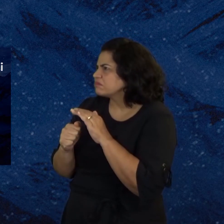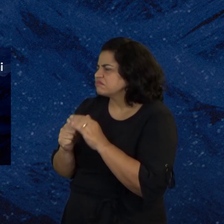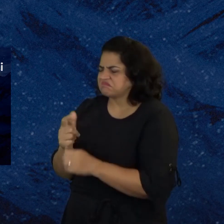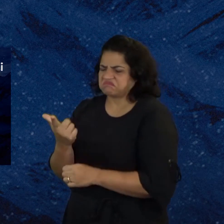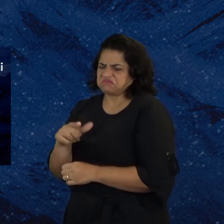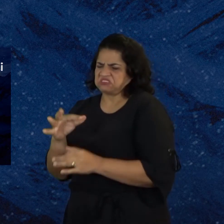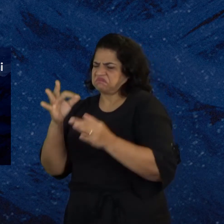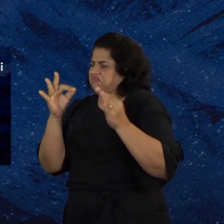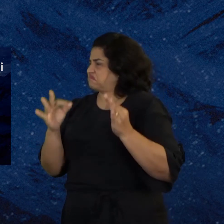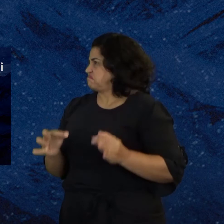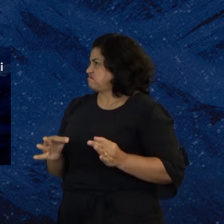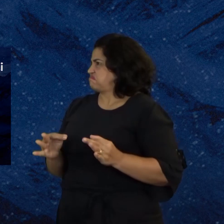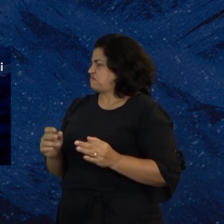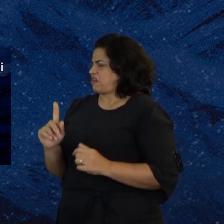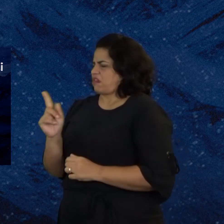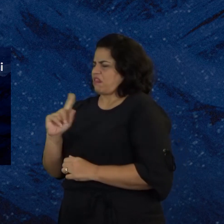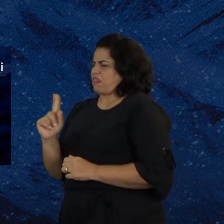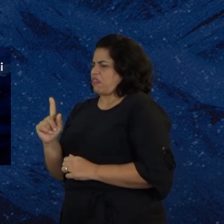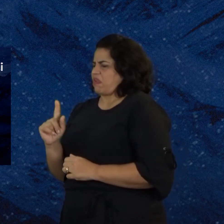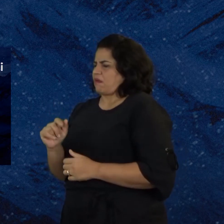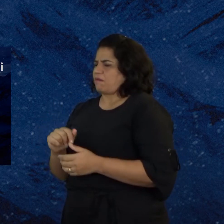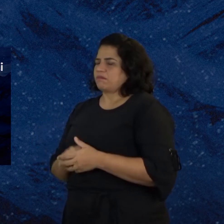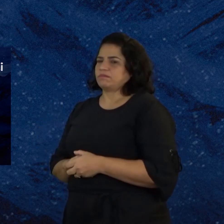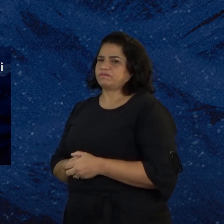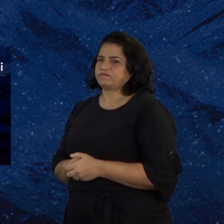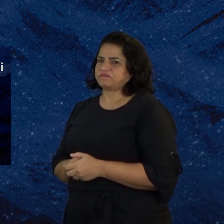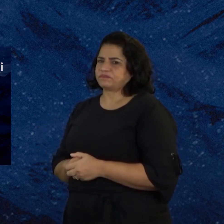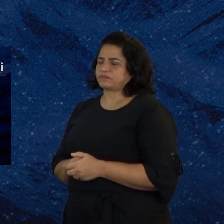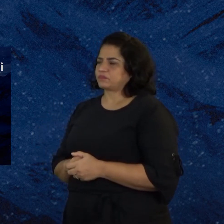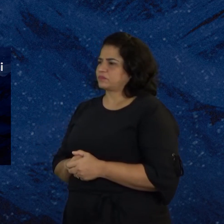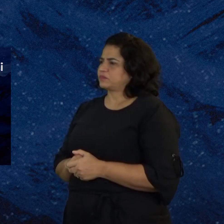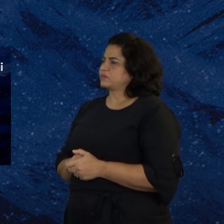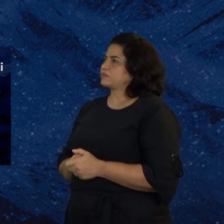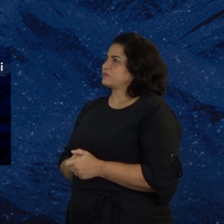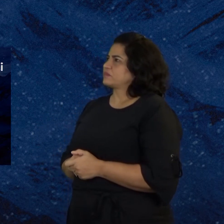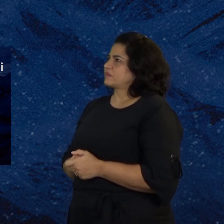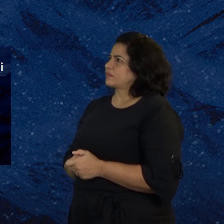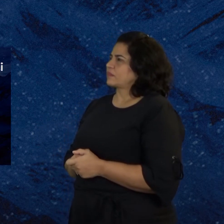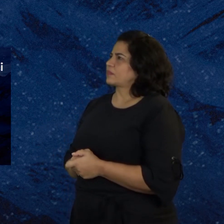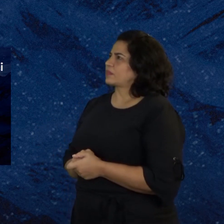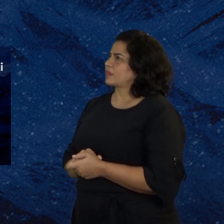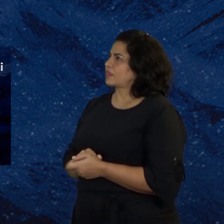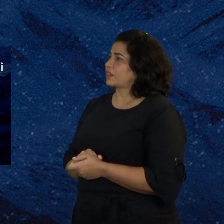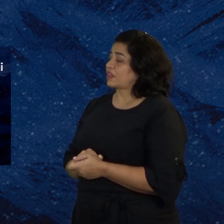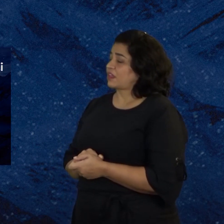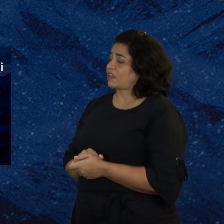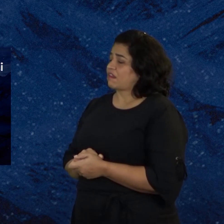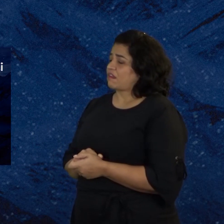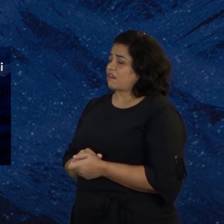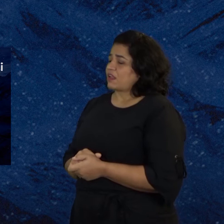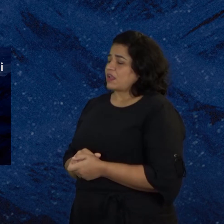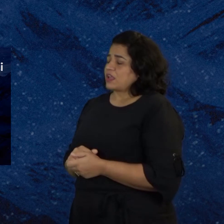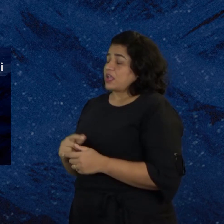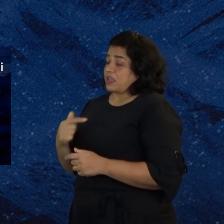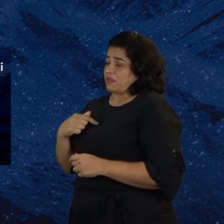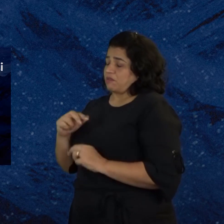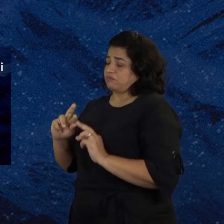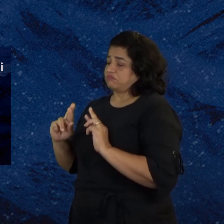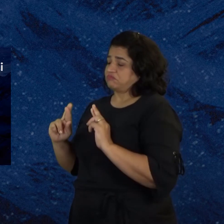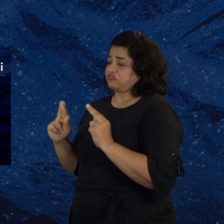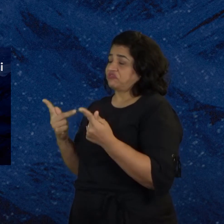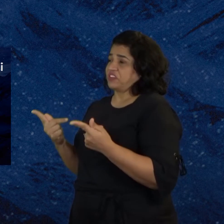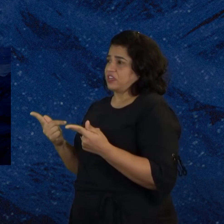injustos e adúlteros, nem ainda como este publicano.